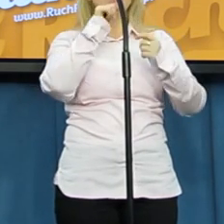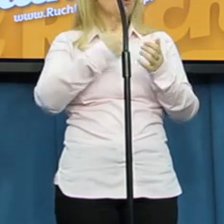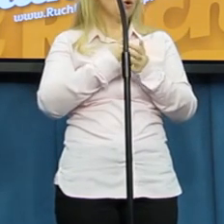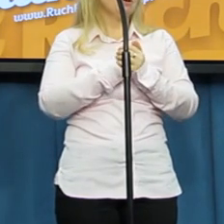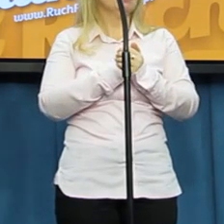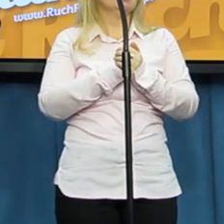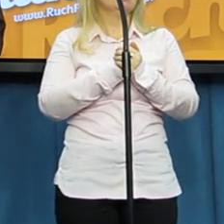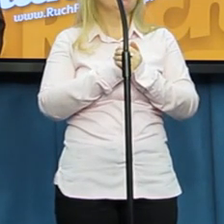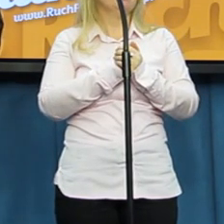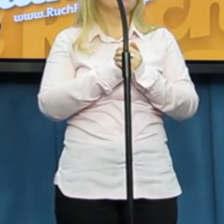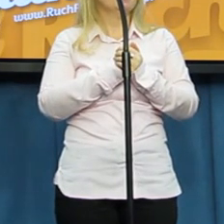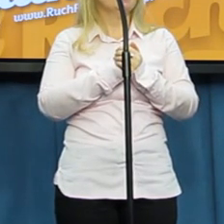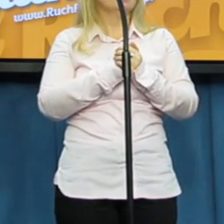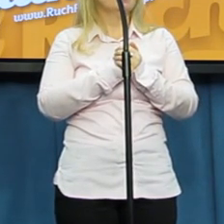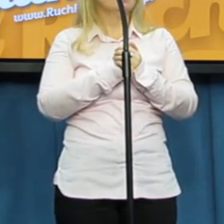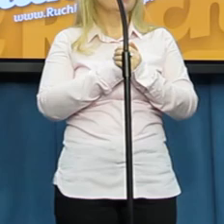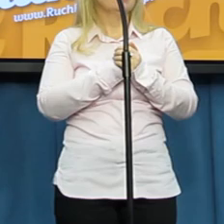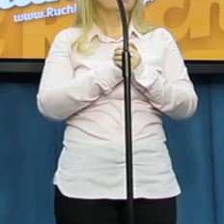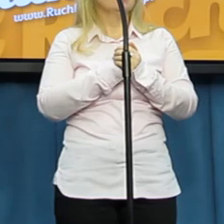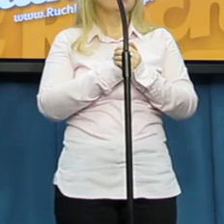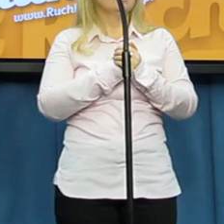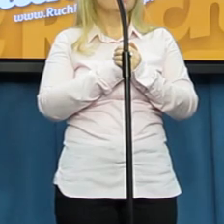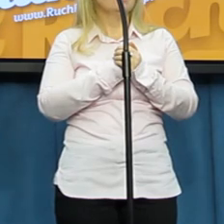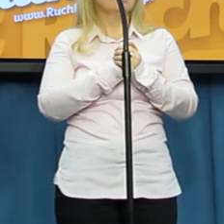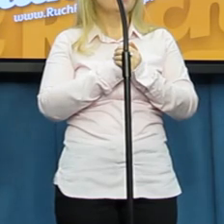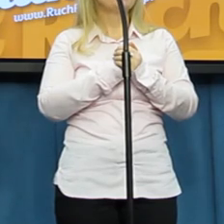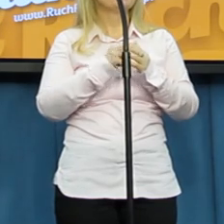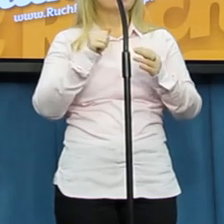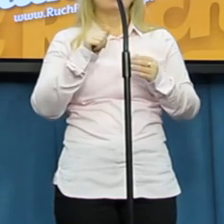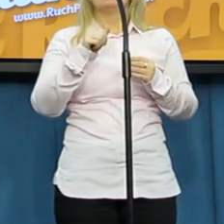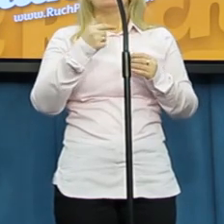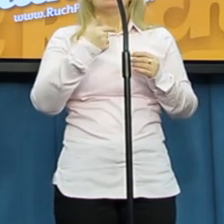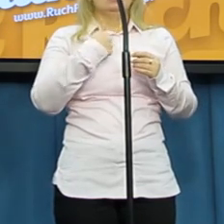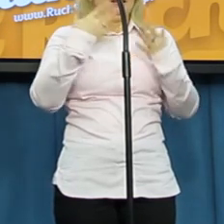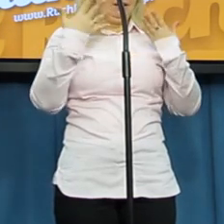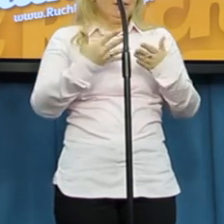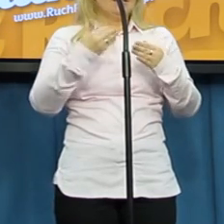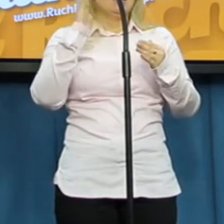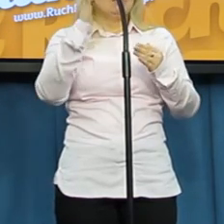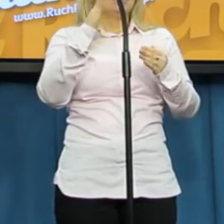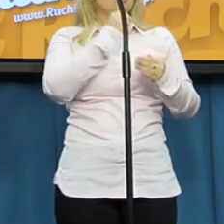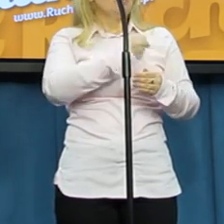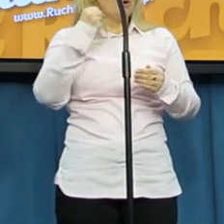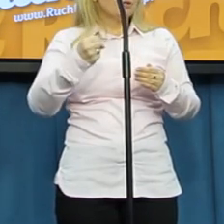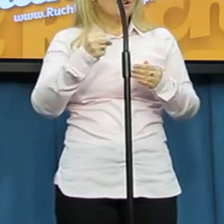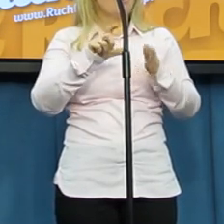zostać posłem. Ale z jakiej listy? Proszę tak. Takiej, która będzie listą biorącą.